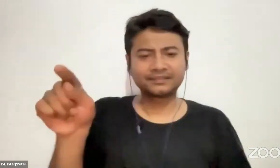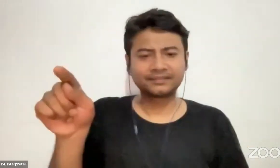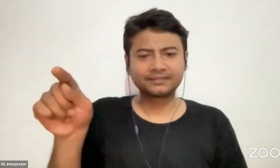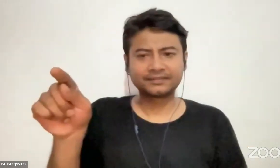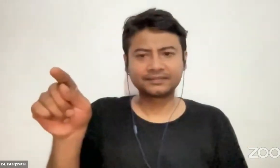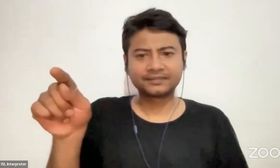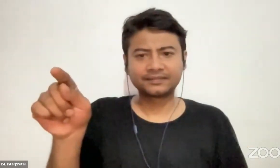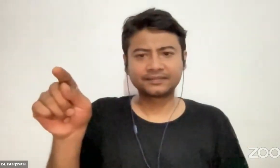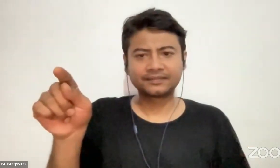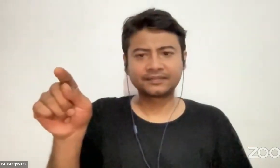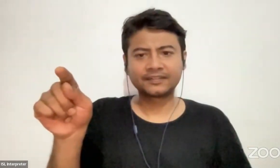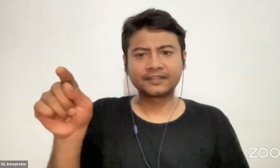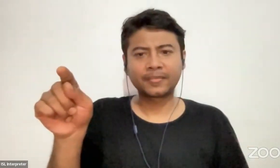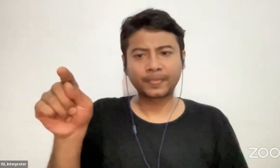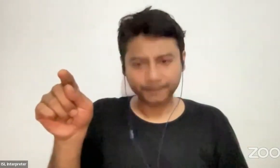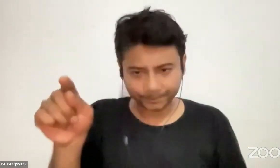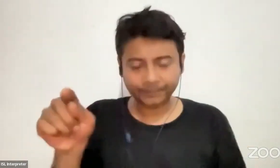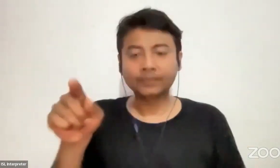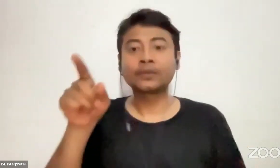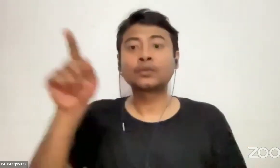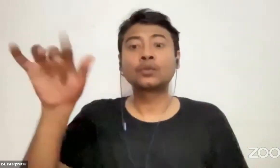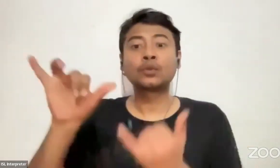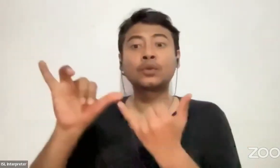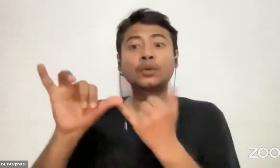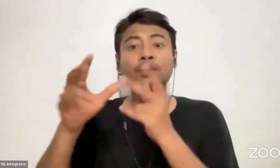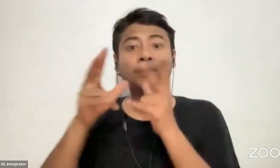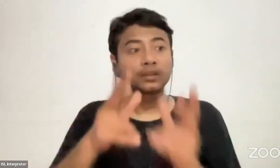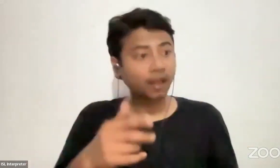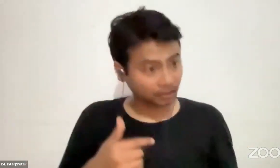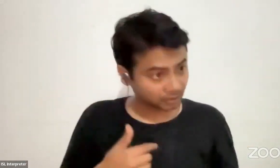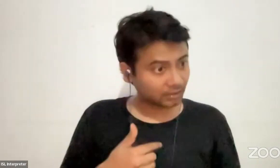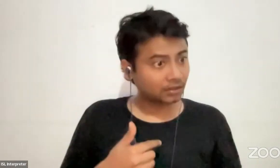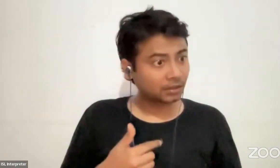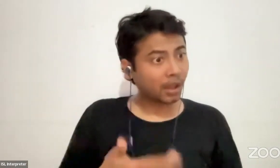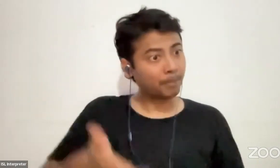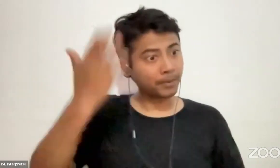निराकार था और मैंने अब इस स्वरूप को धारण किया है।